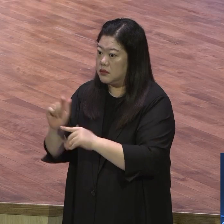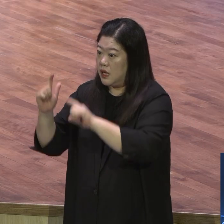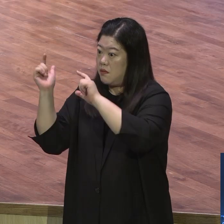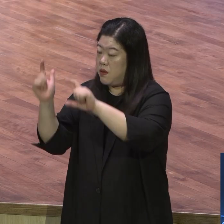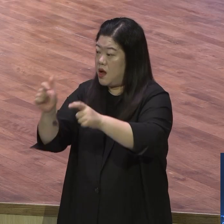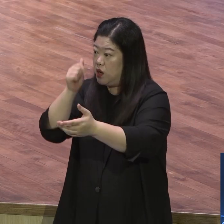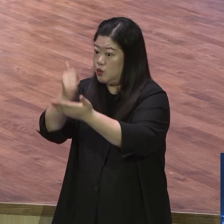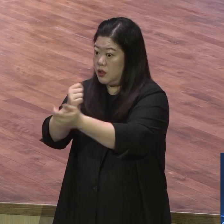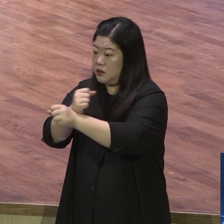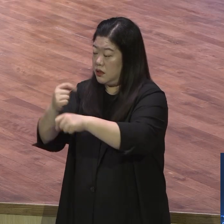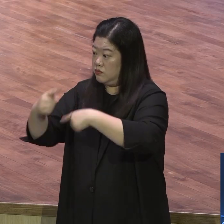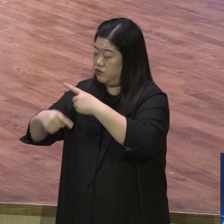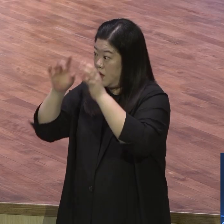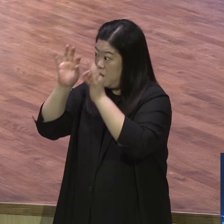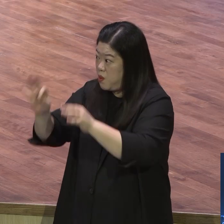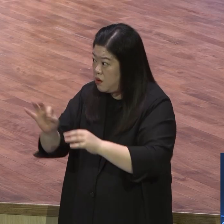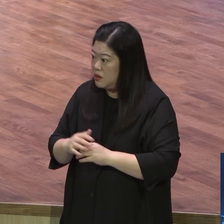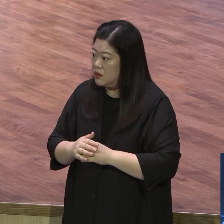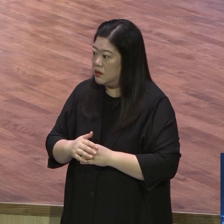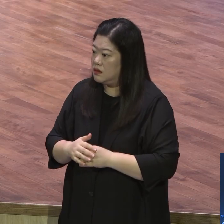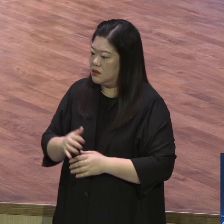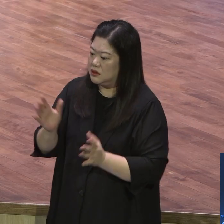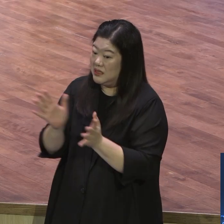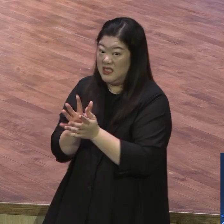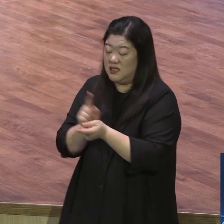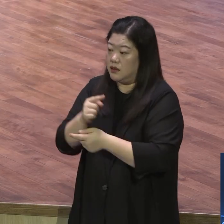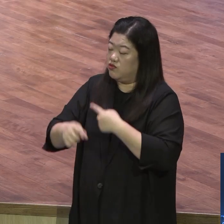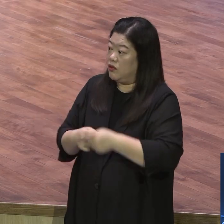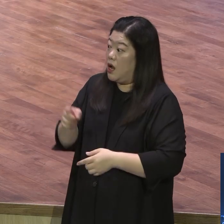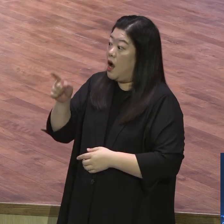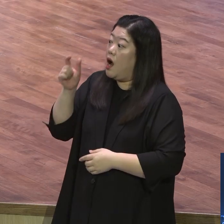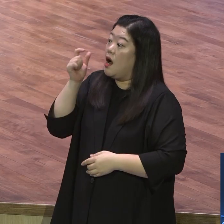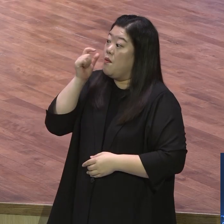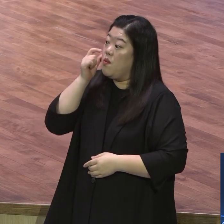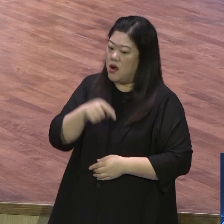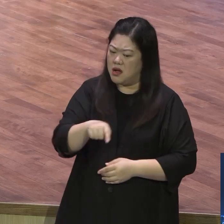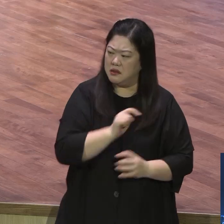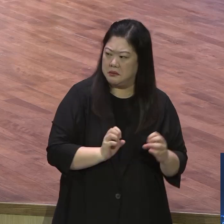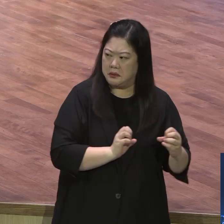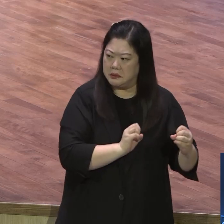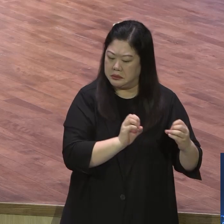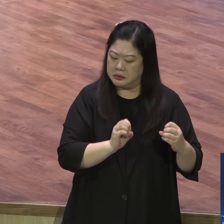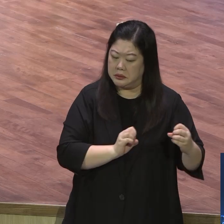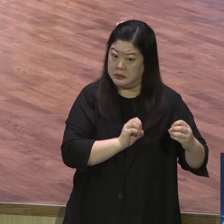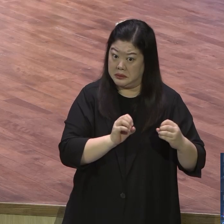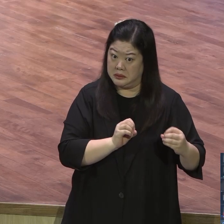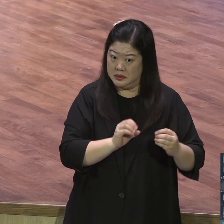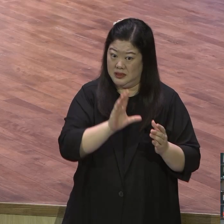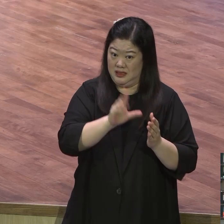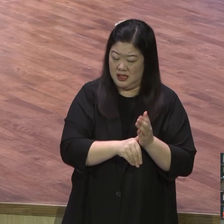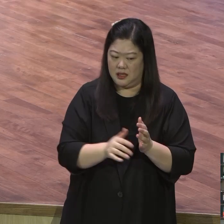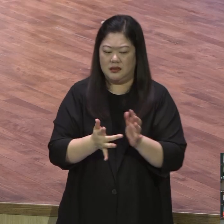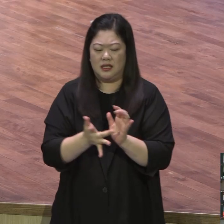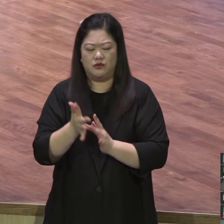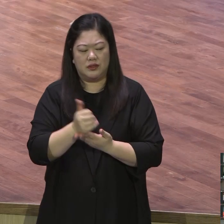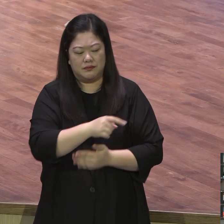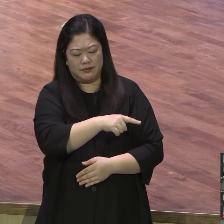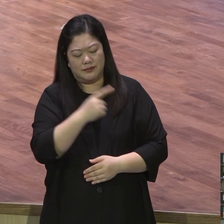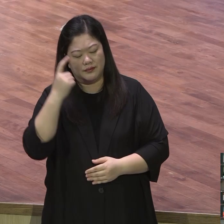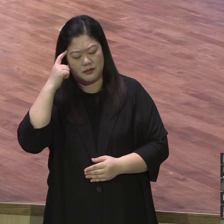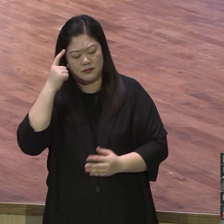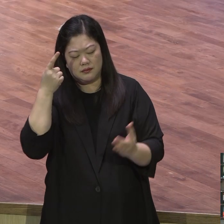수군거리면서 그 내용을 말하는 것을 아시고 4절 5절입니다 예수께서 그 생각을